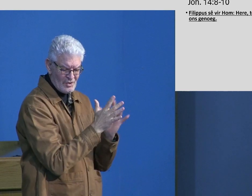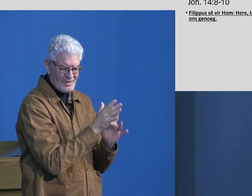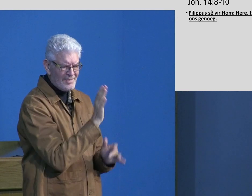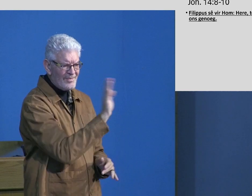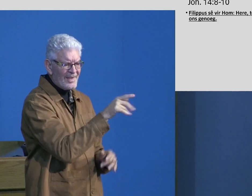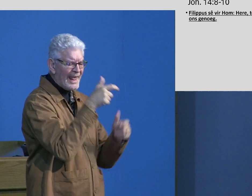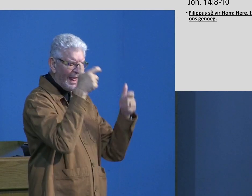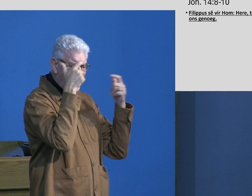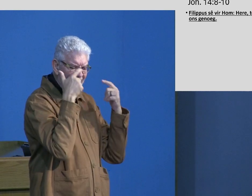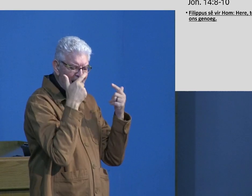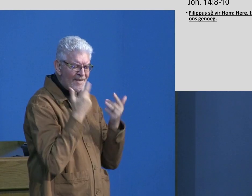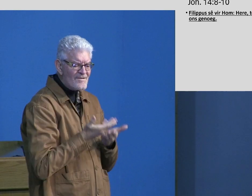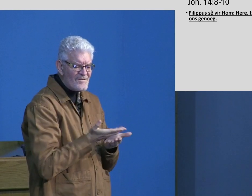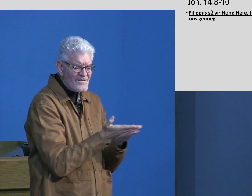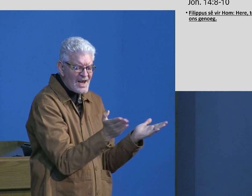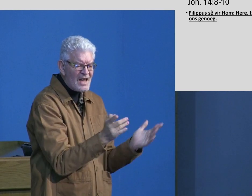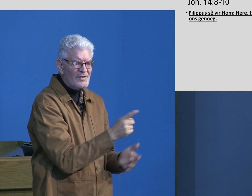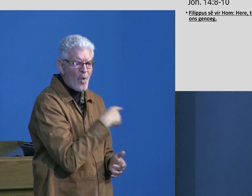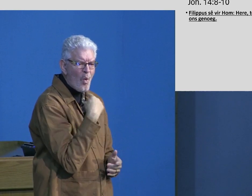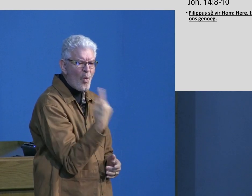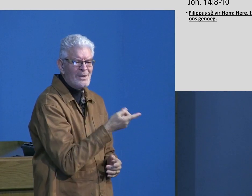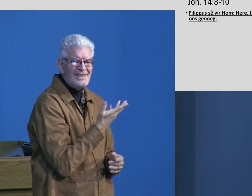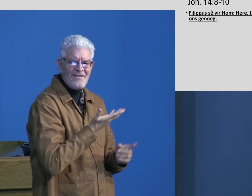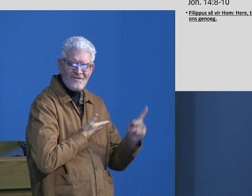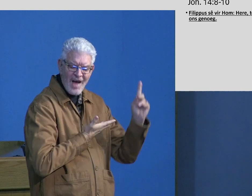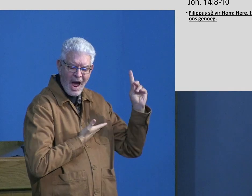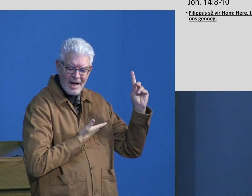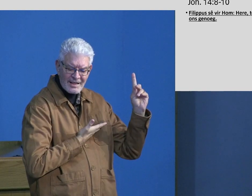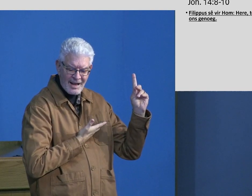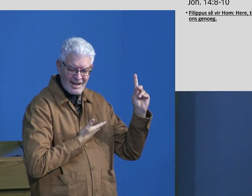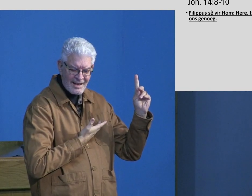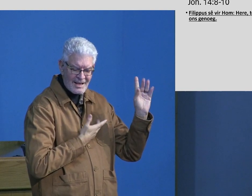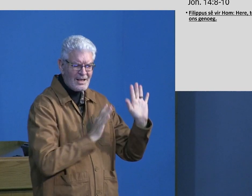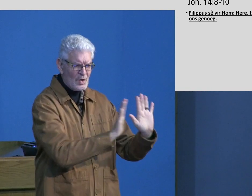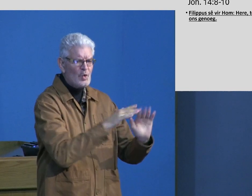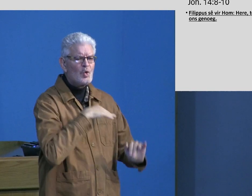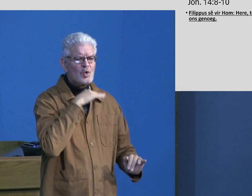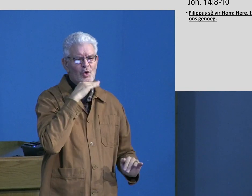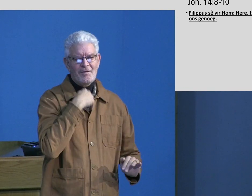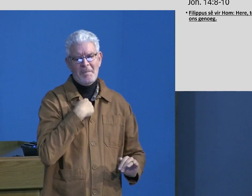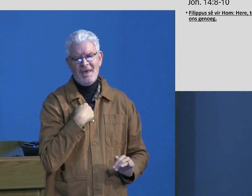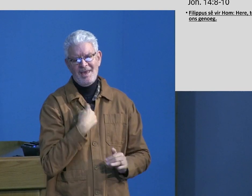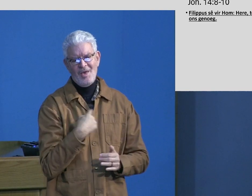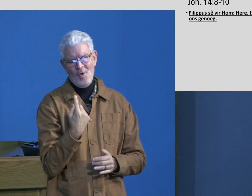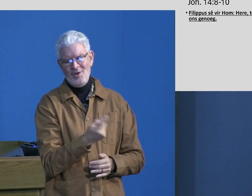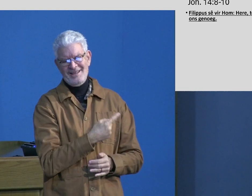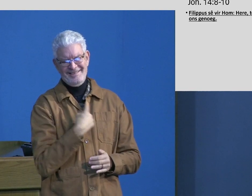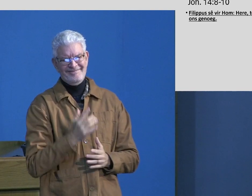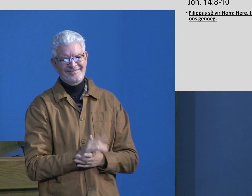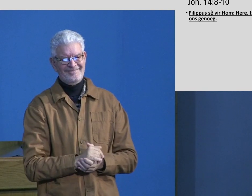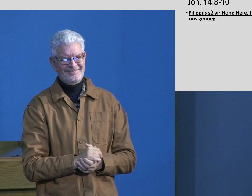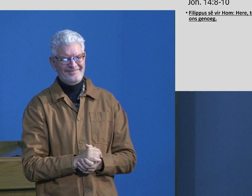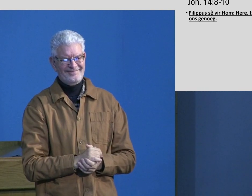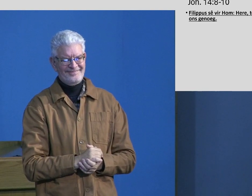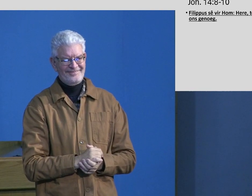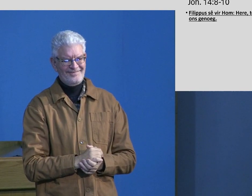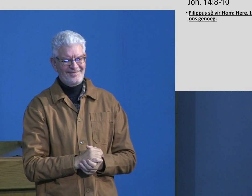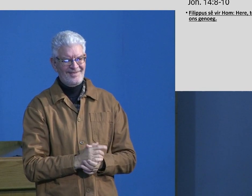Filippus sê vir die Here, wys vir ons die Vader en dit sal vir ons genoeg